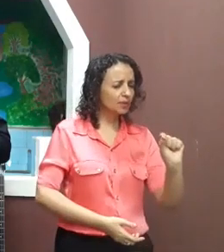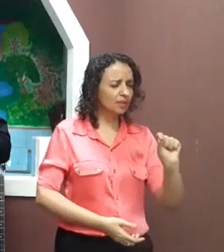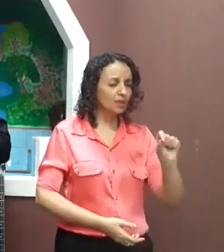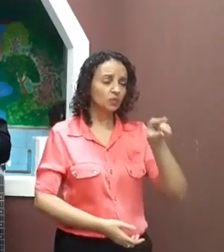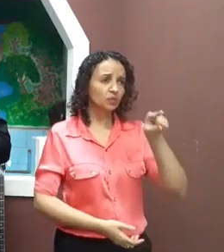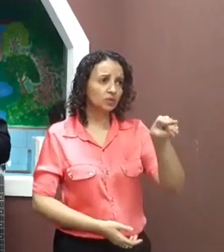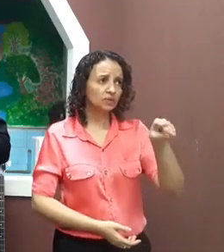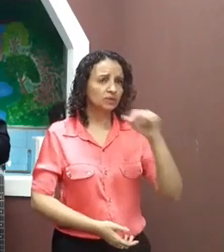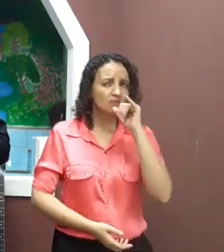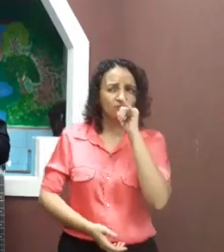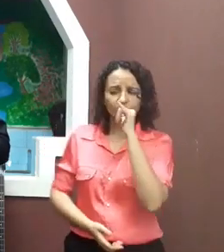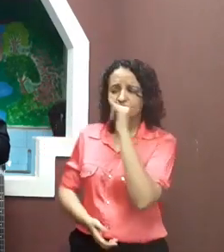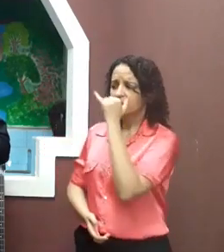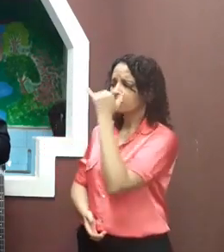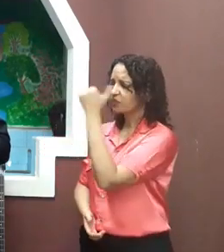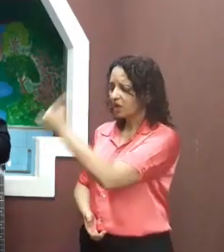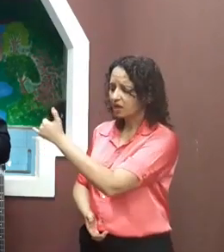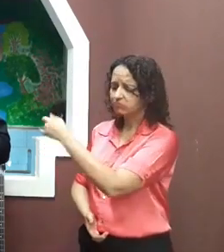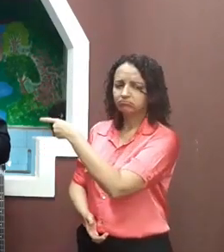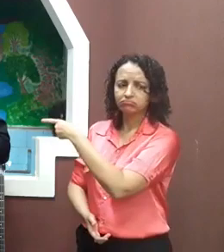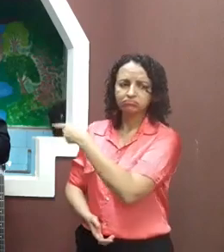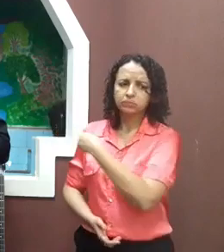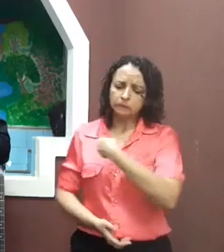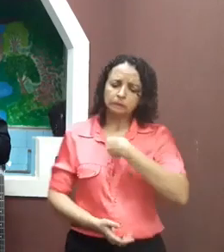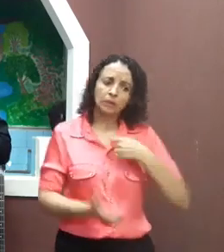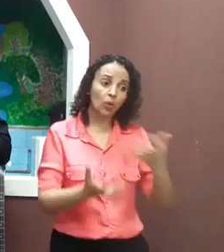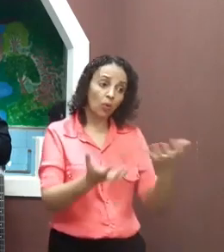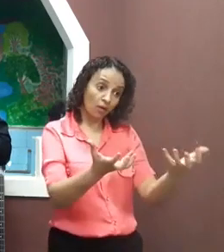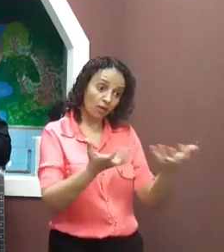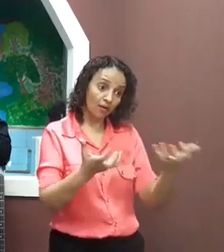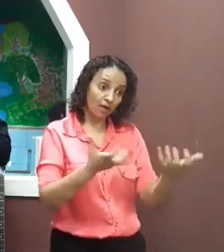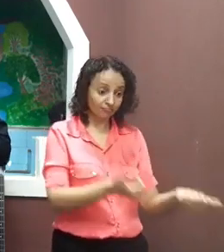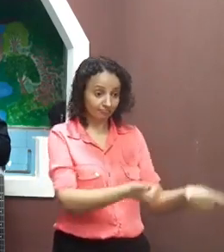de falar: pastor, prepara para o batismo?